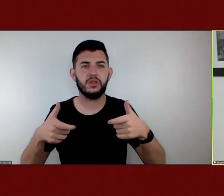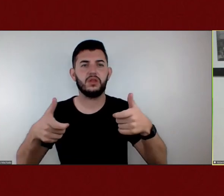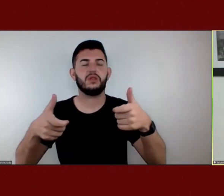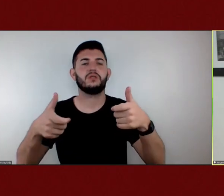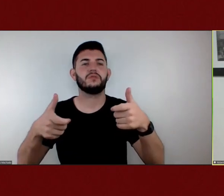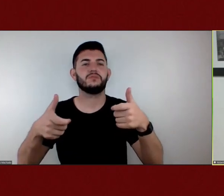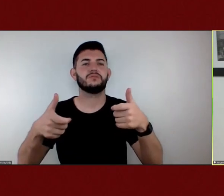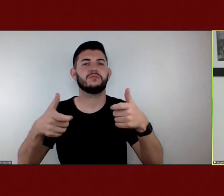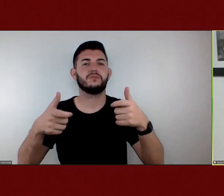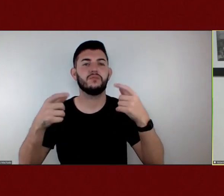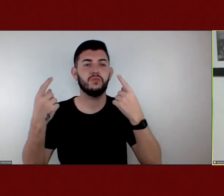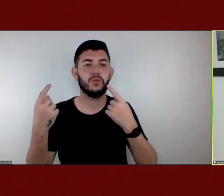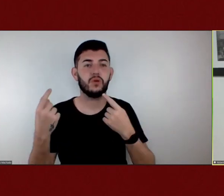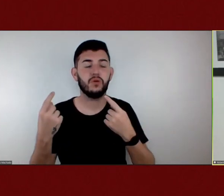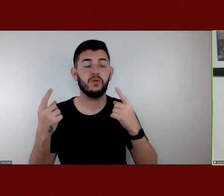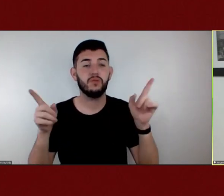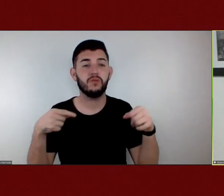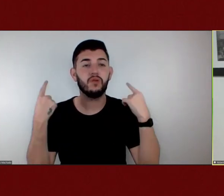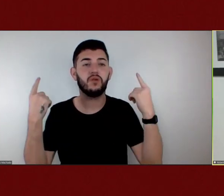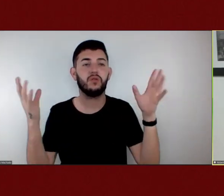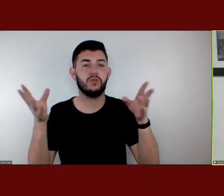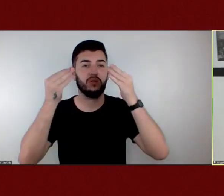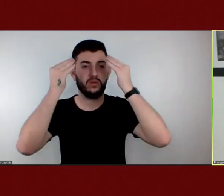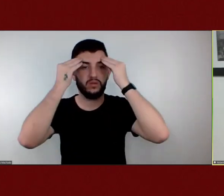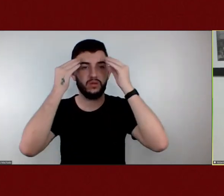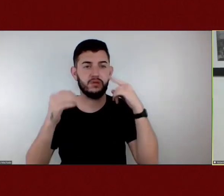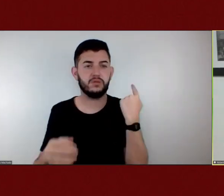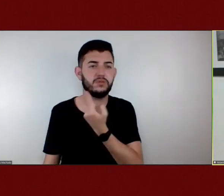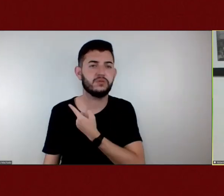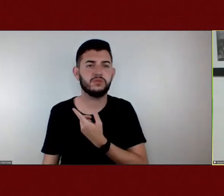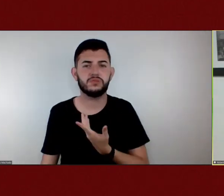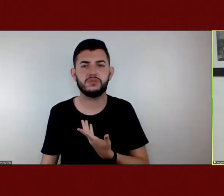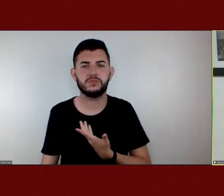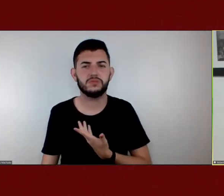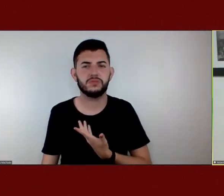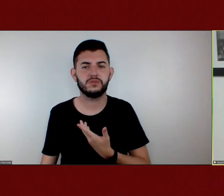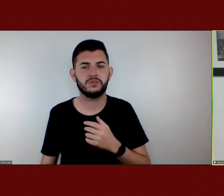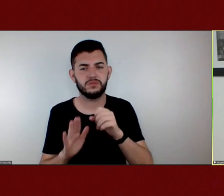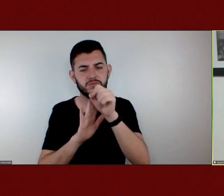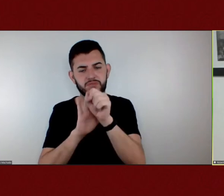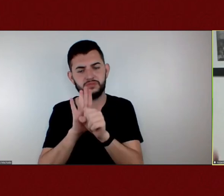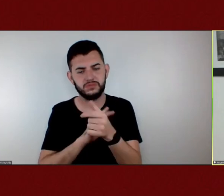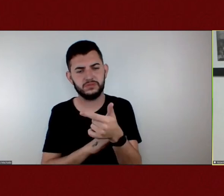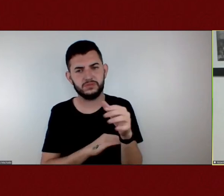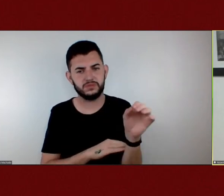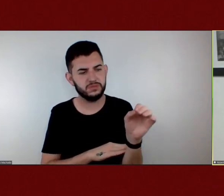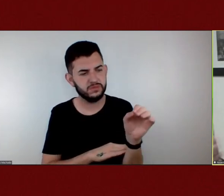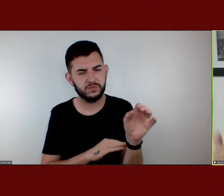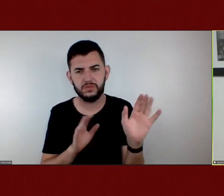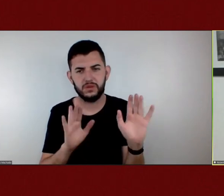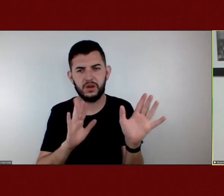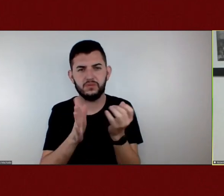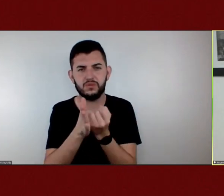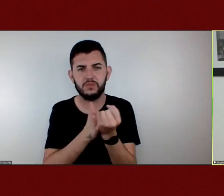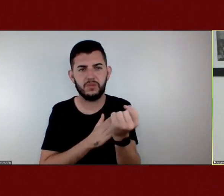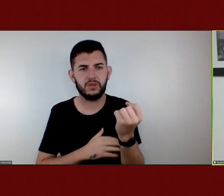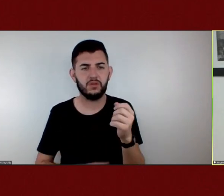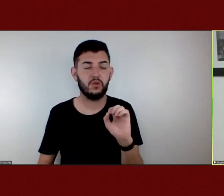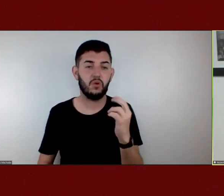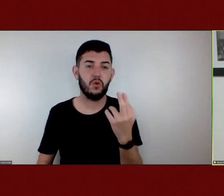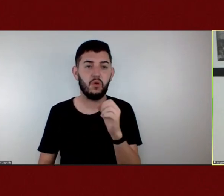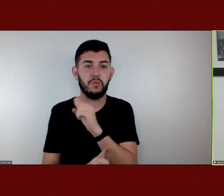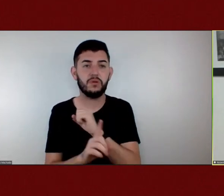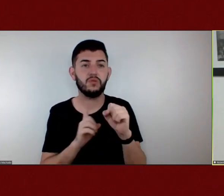desse entendimento, de que nós não estamos mais no século XX e muito menos numa sociedade